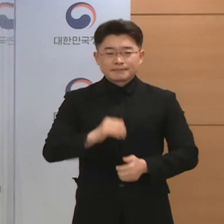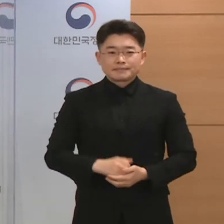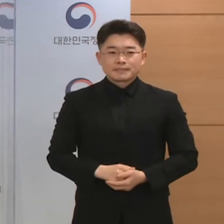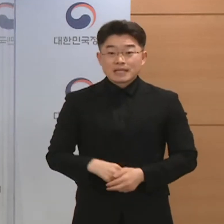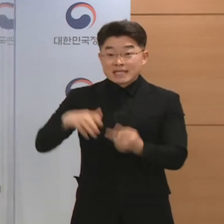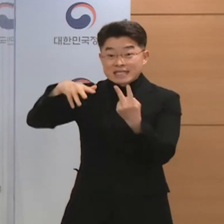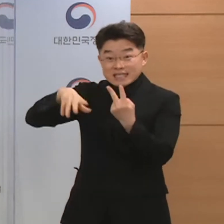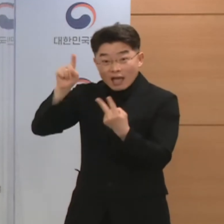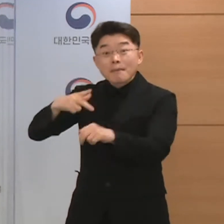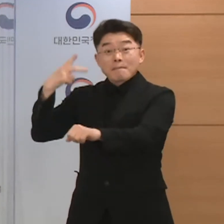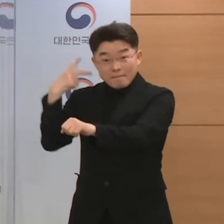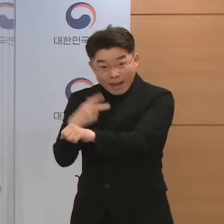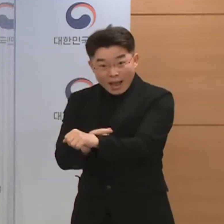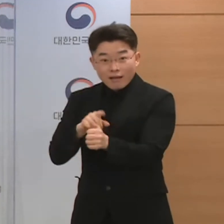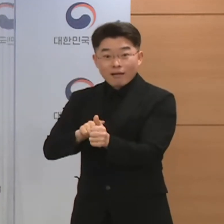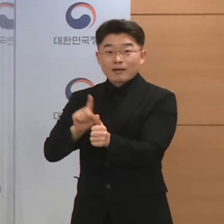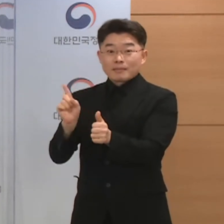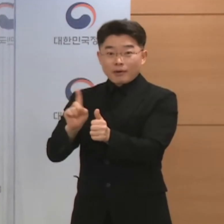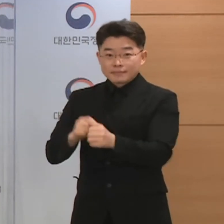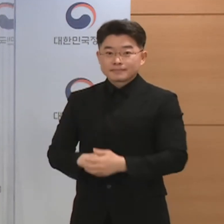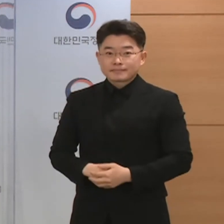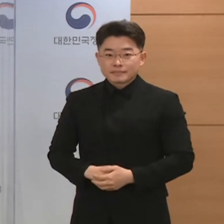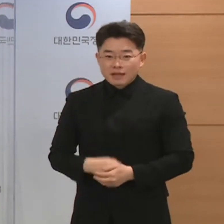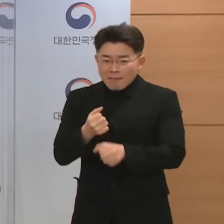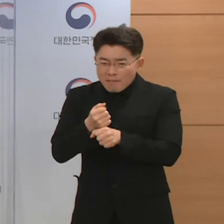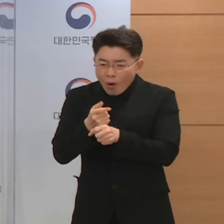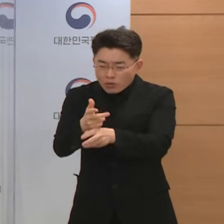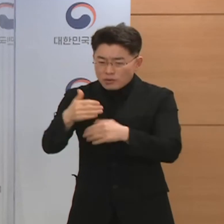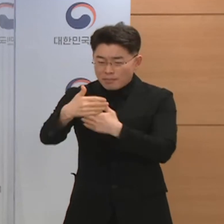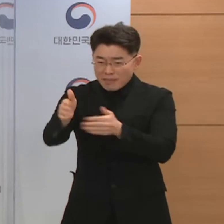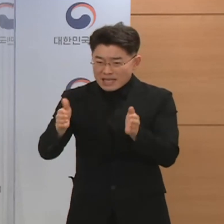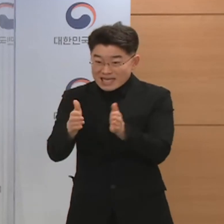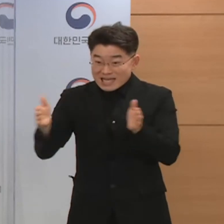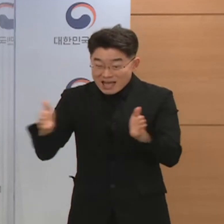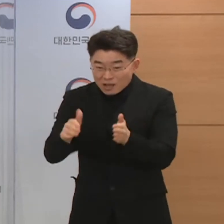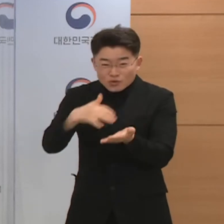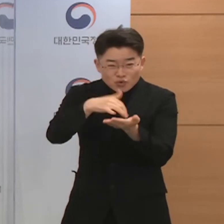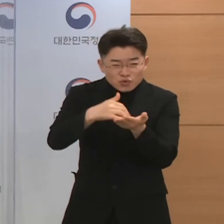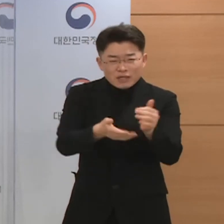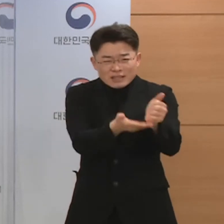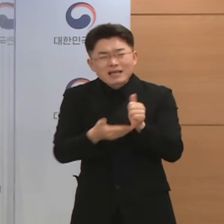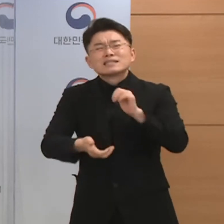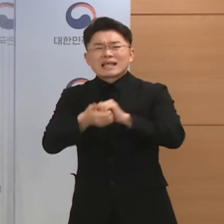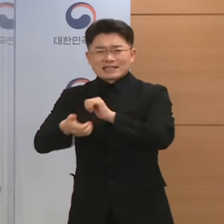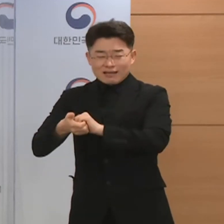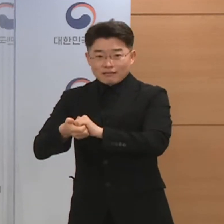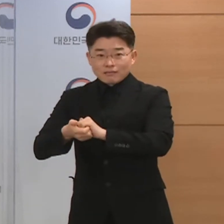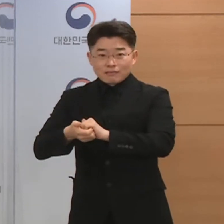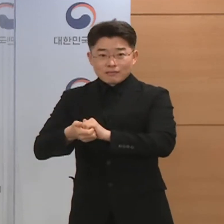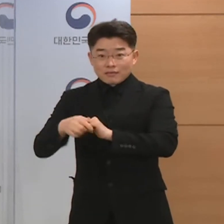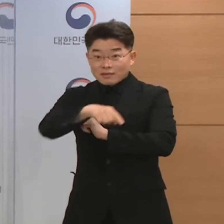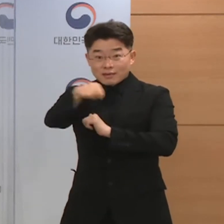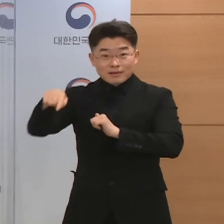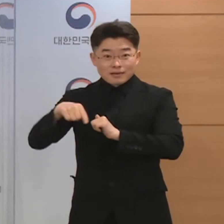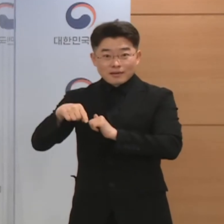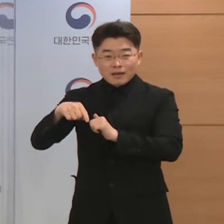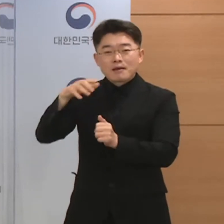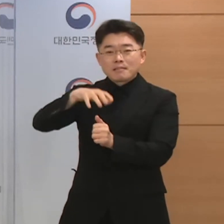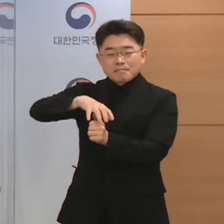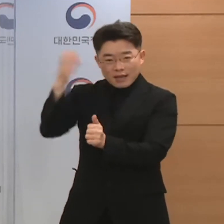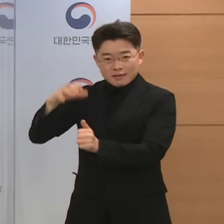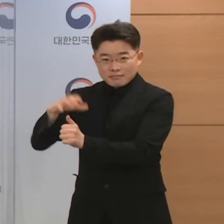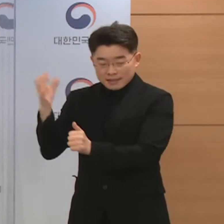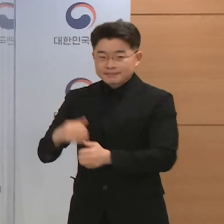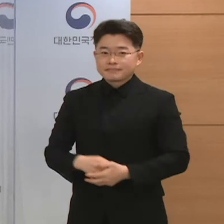2차까지 접종을 완료한 분들은 면적당 인원 제한이나 최대 수용 인원 등 모든 인원 제한에서